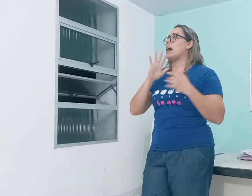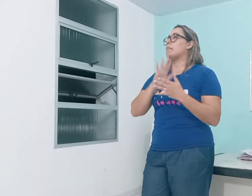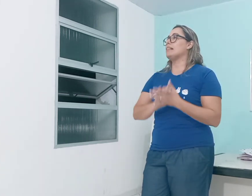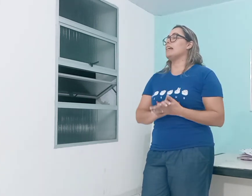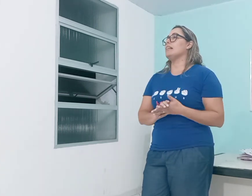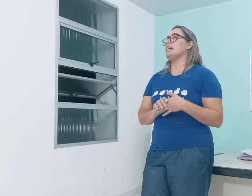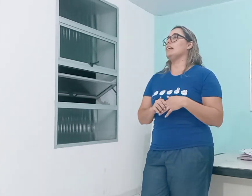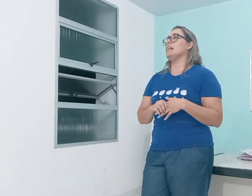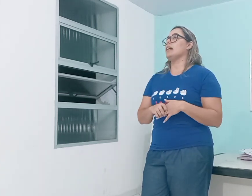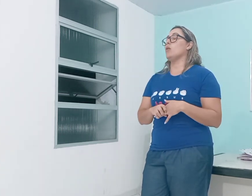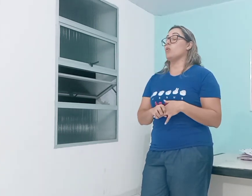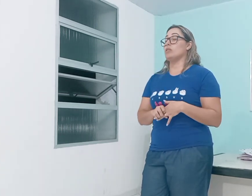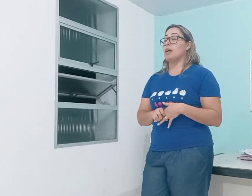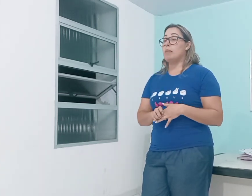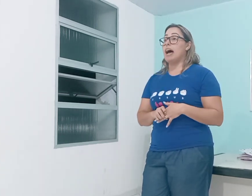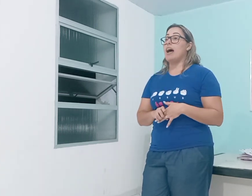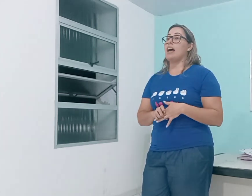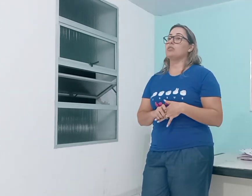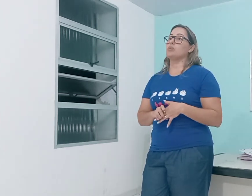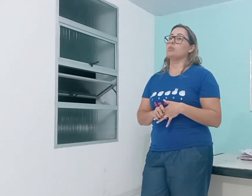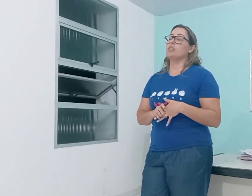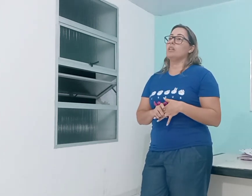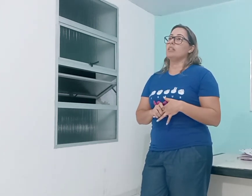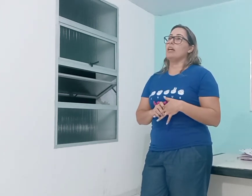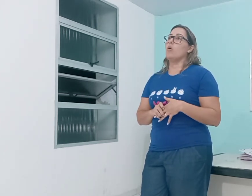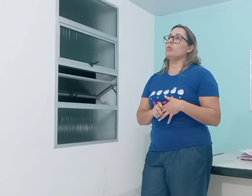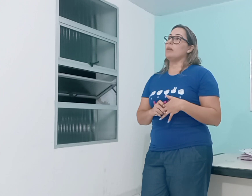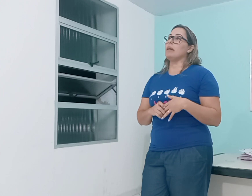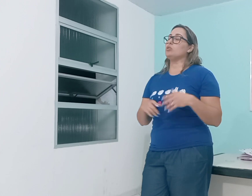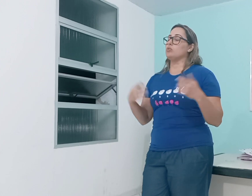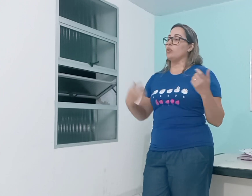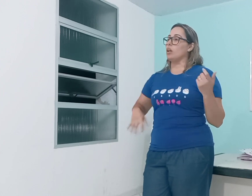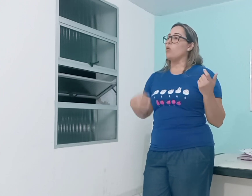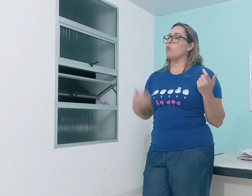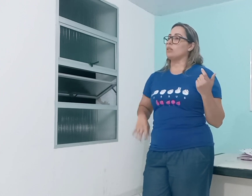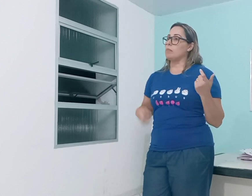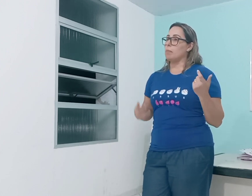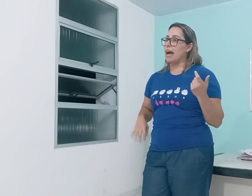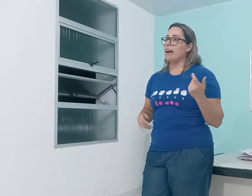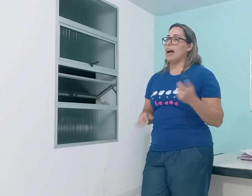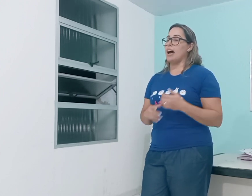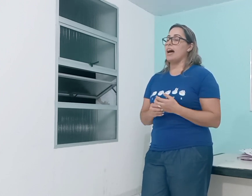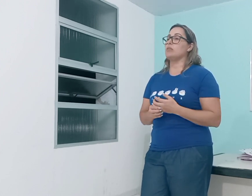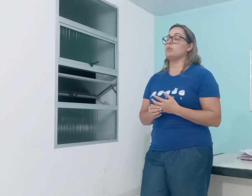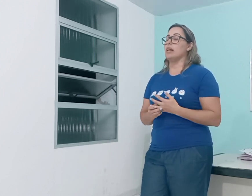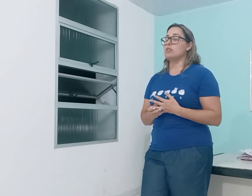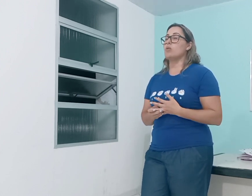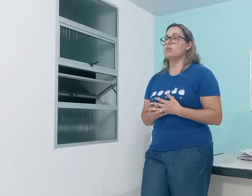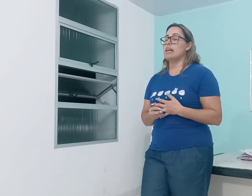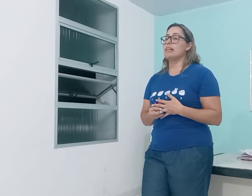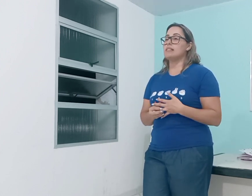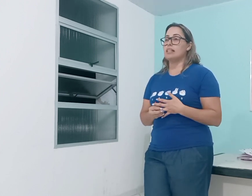a bateria, o contrabaixo, né? Ou de repente o violão que está bem marcado, eles conseguem